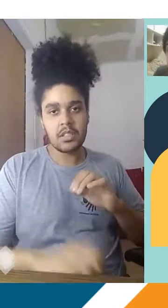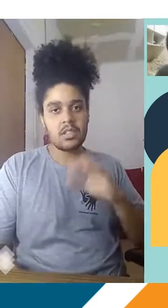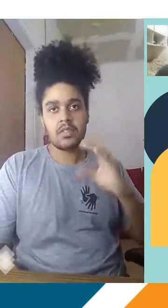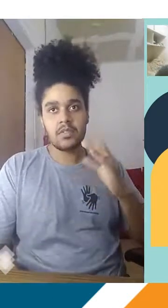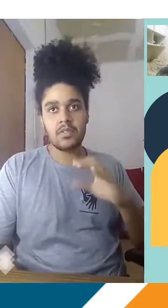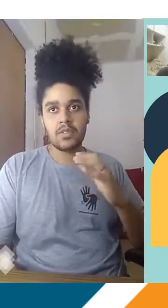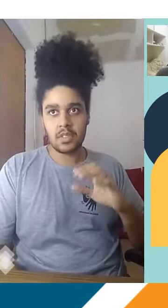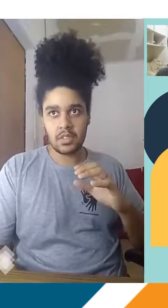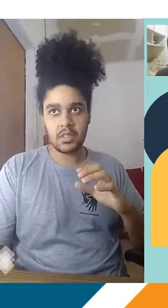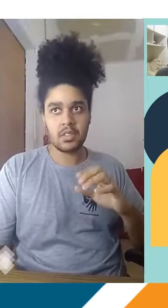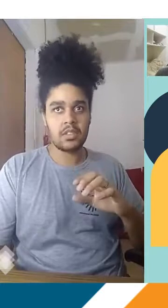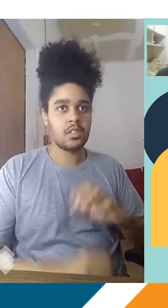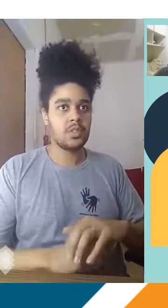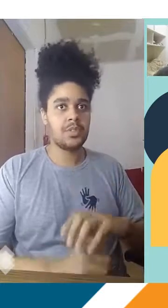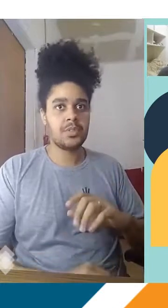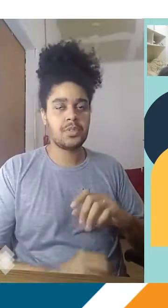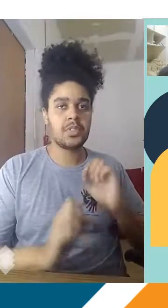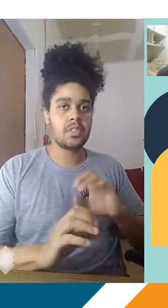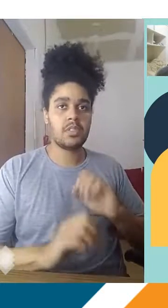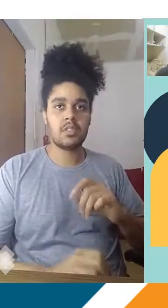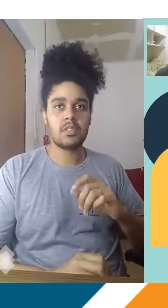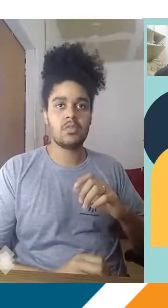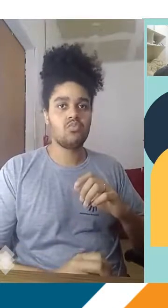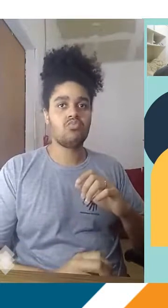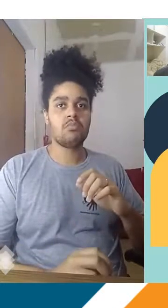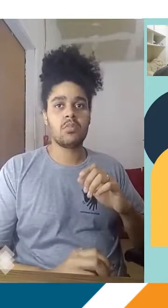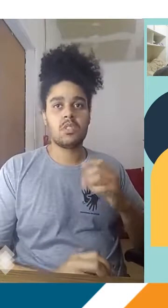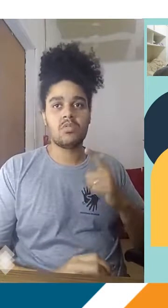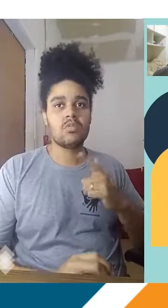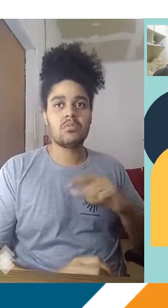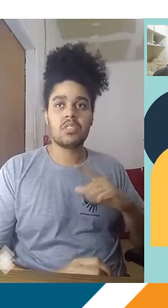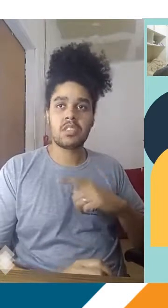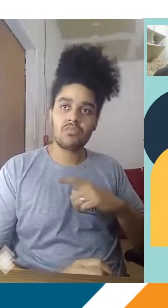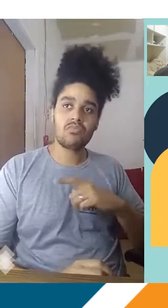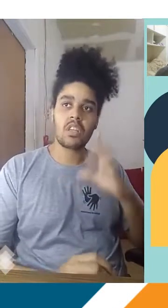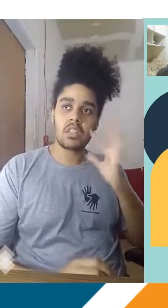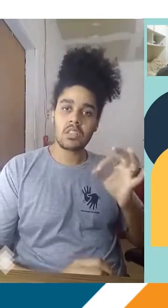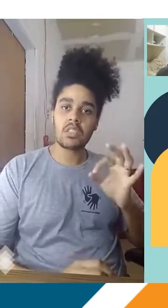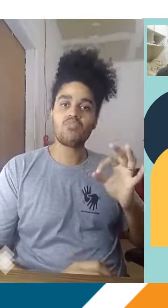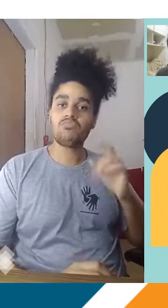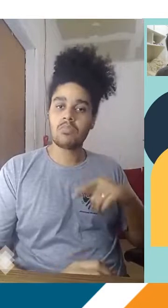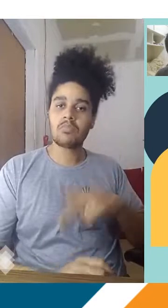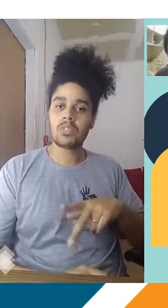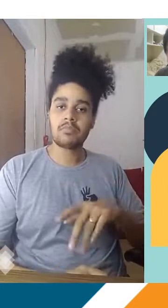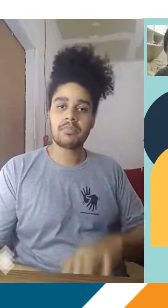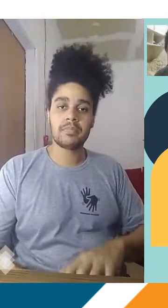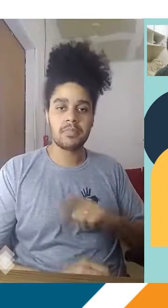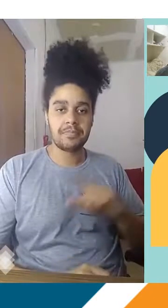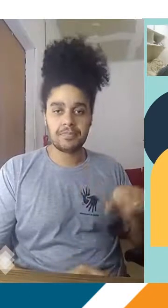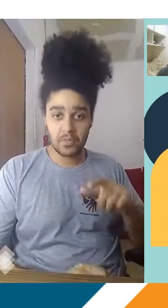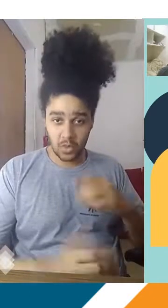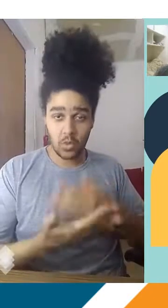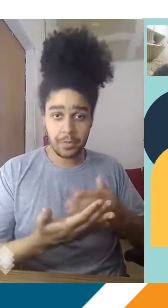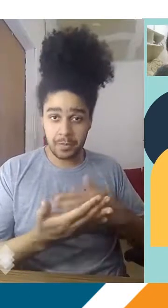país. E aqui a gente dá uma parada, porque finalizou aquilo que nós podemos chamar do nosso tópico frasal. O elemento central do meu parágrafo